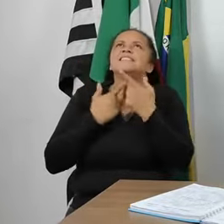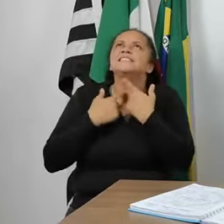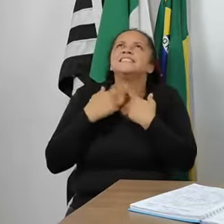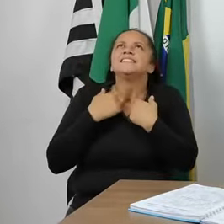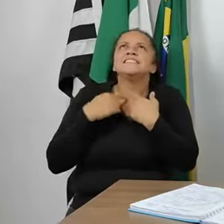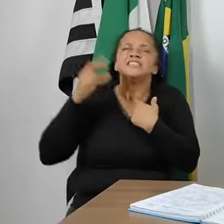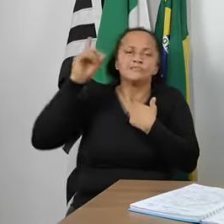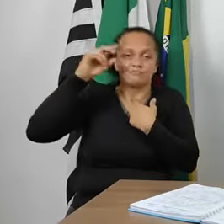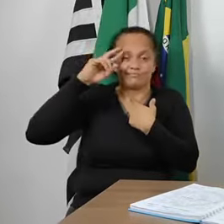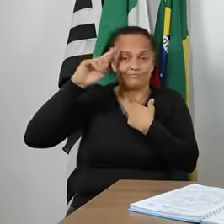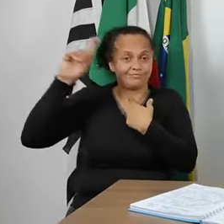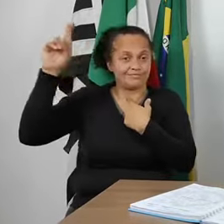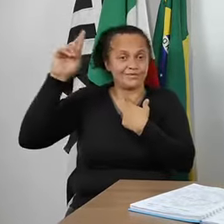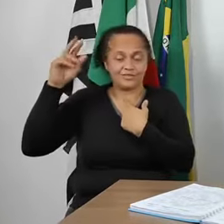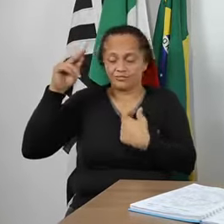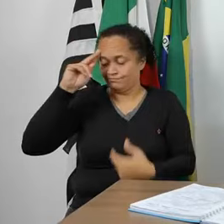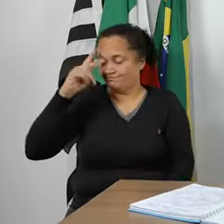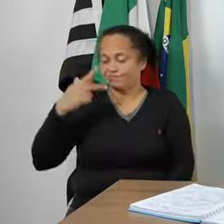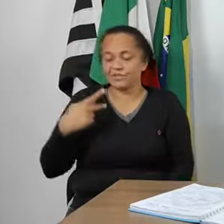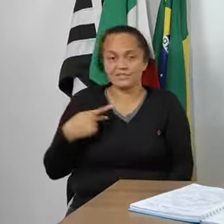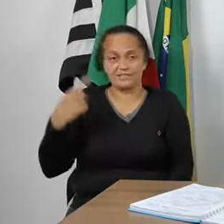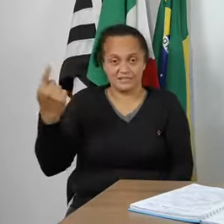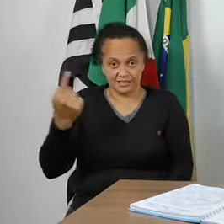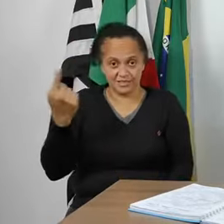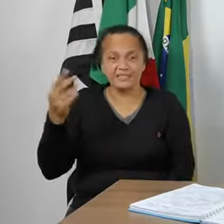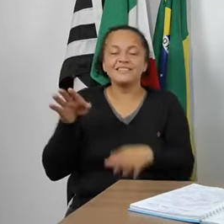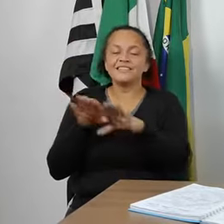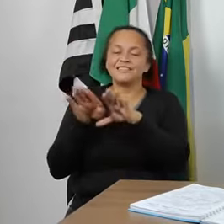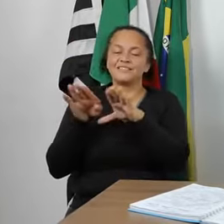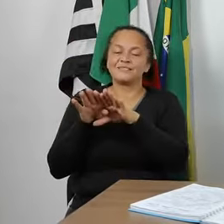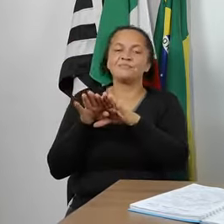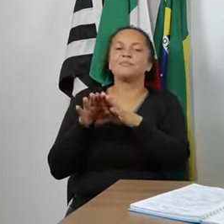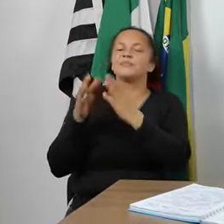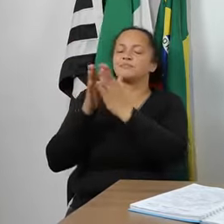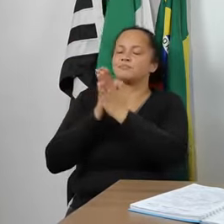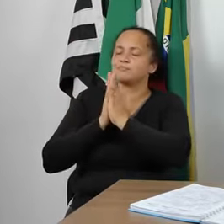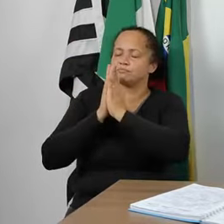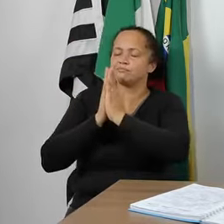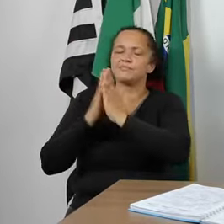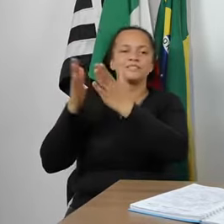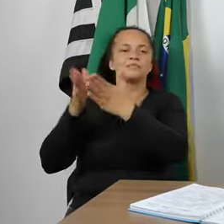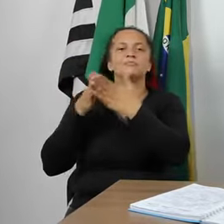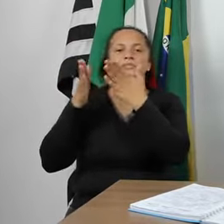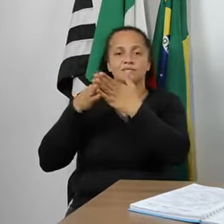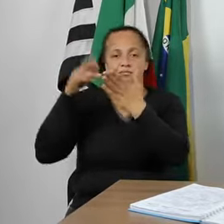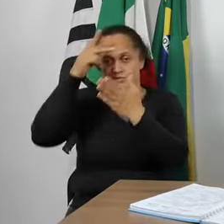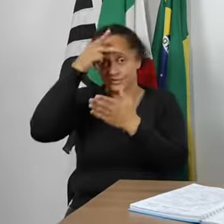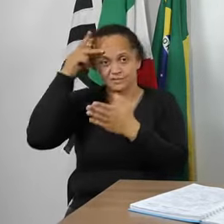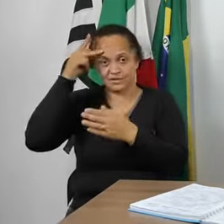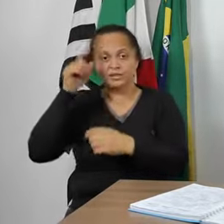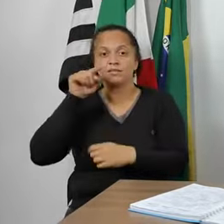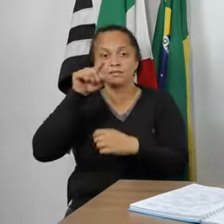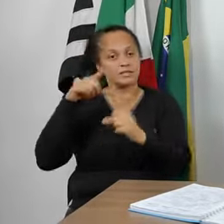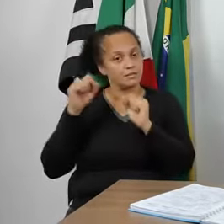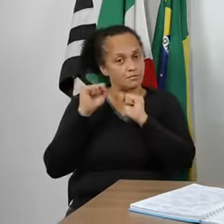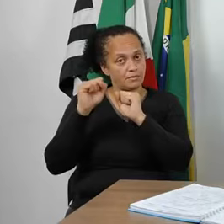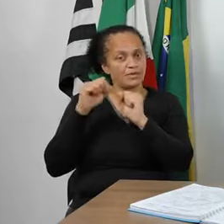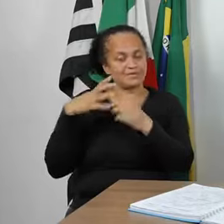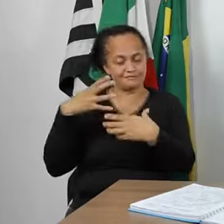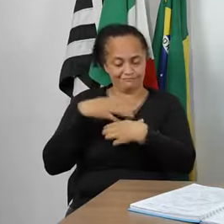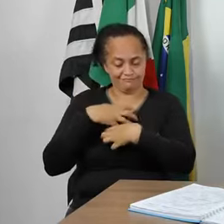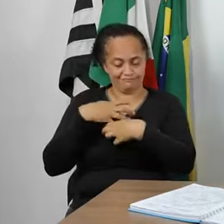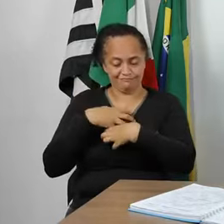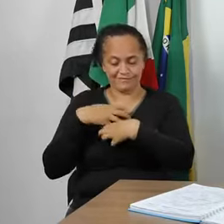de todo o teu coração, que você possa viver um avivamento espiritual. Muitas das vezes nós nos